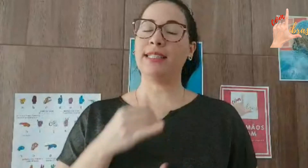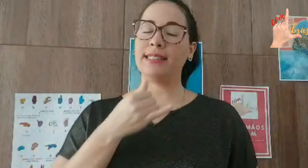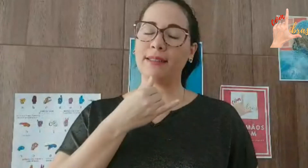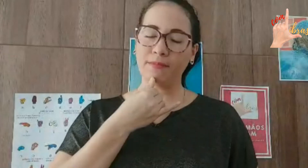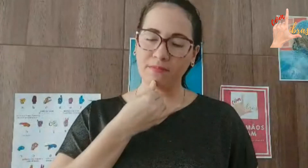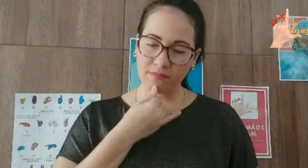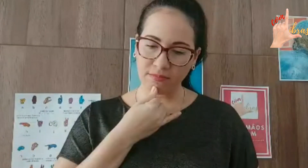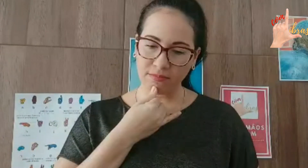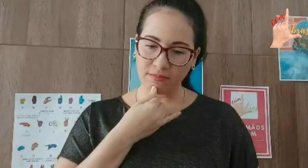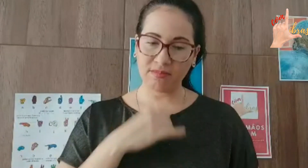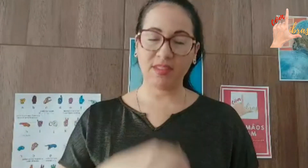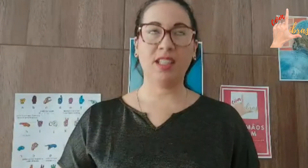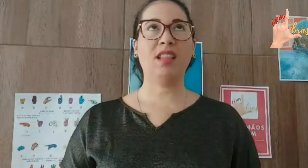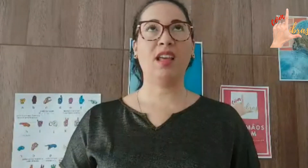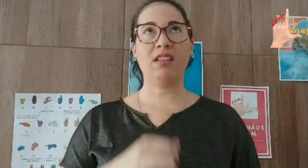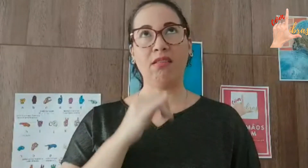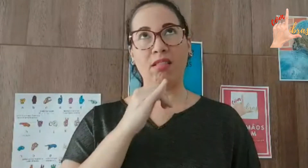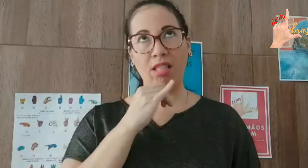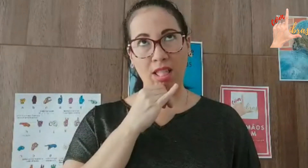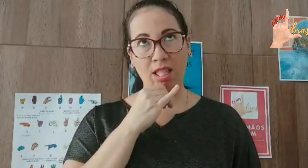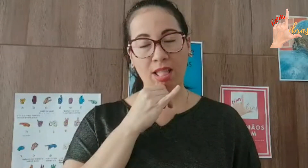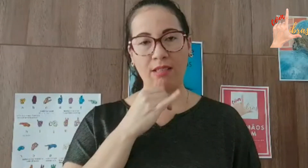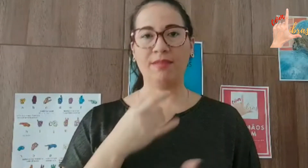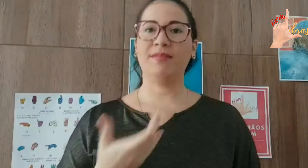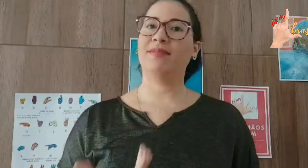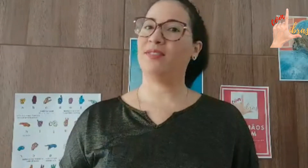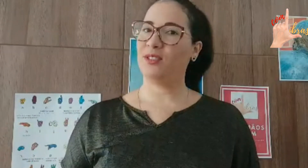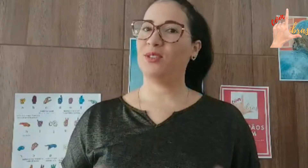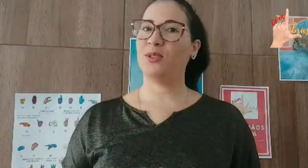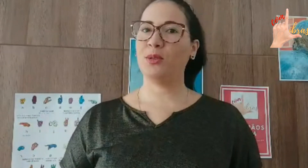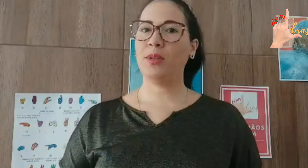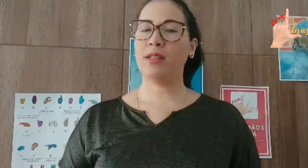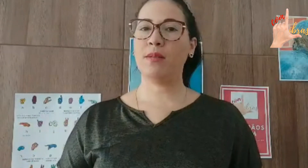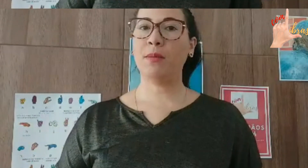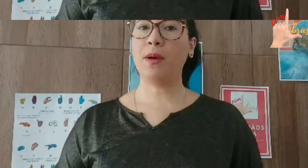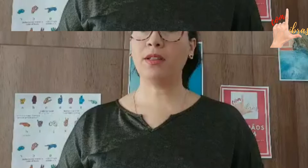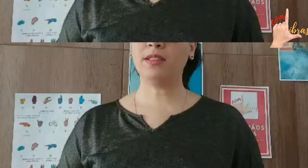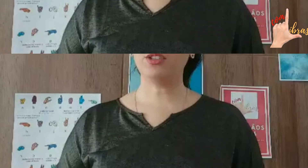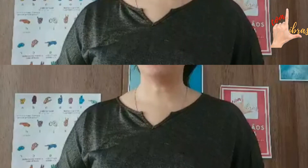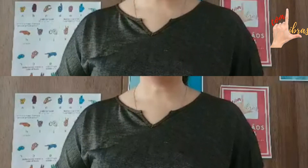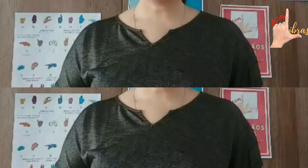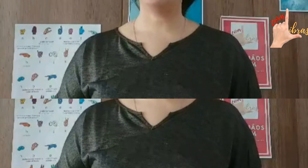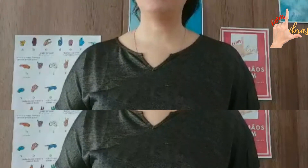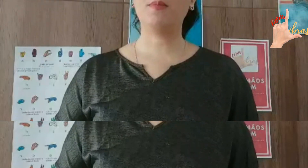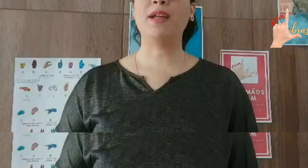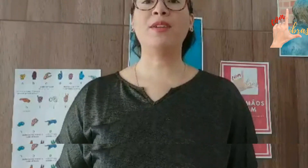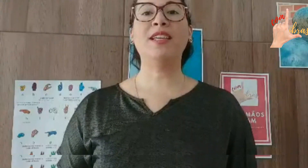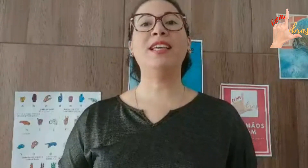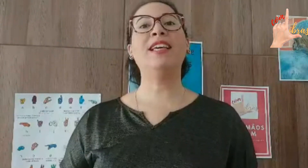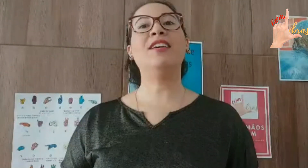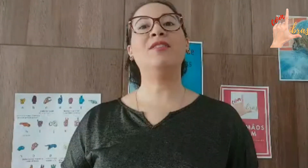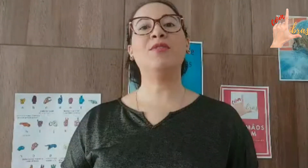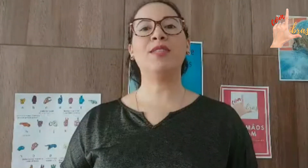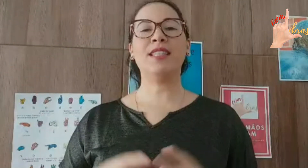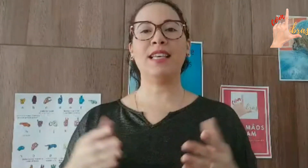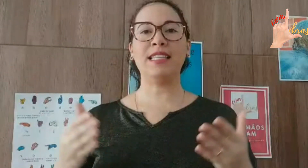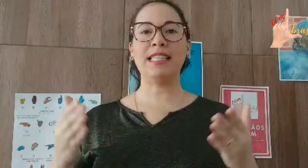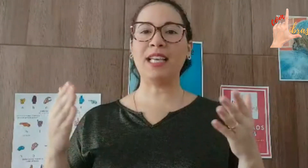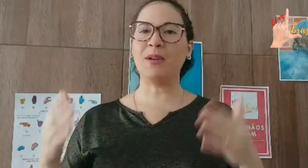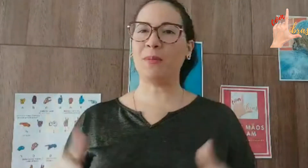tristeza, tédio. Tudo isso é importante. Eu espero que vocês tenham